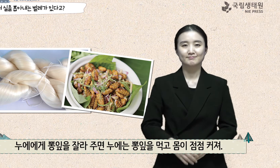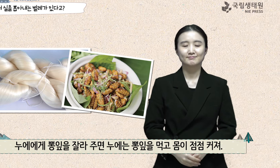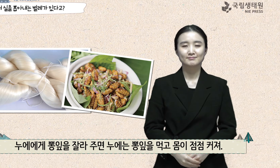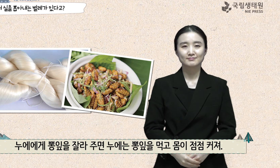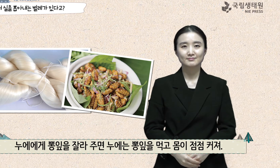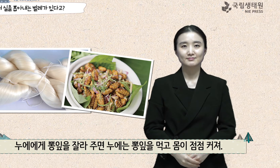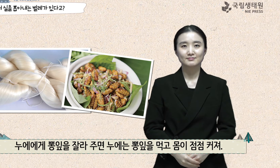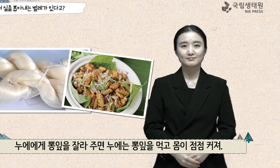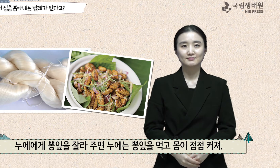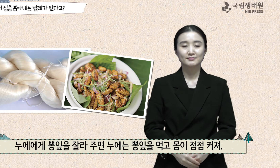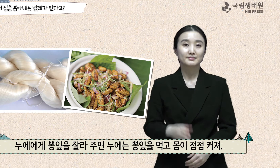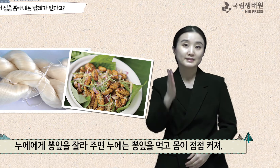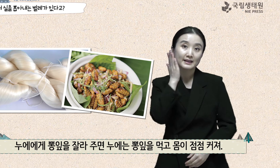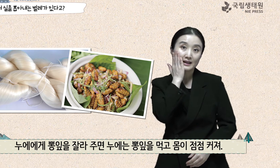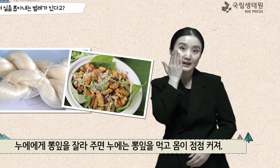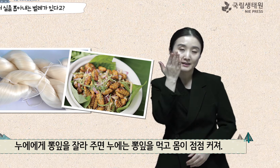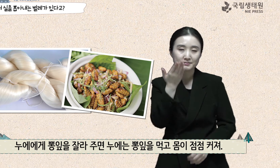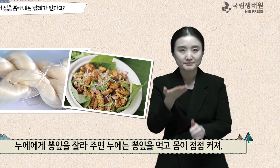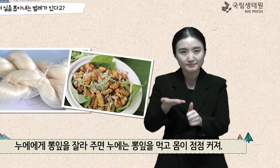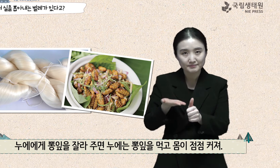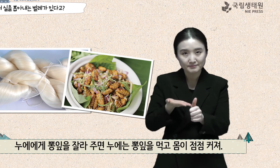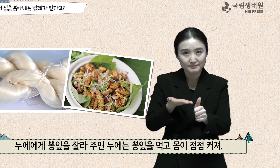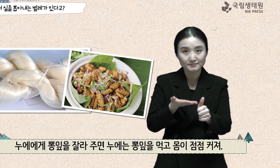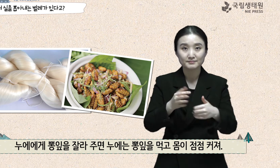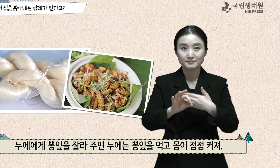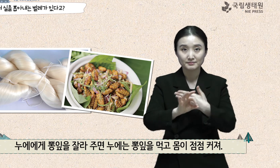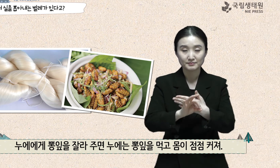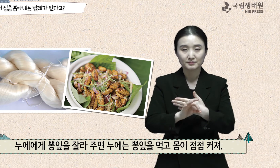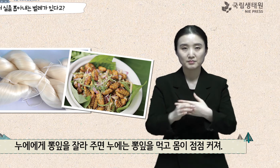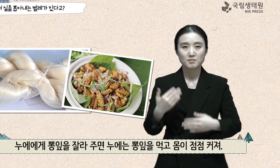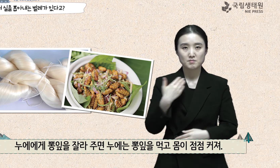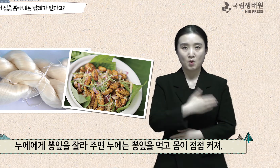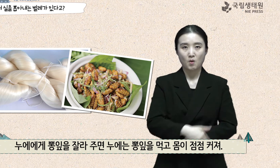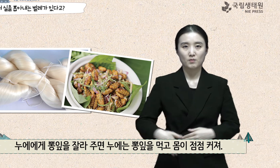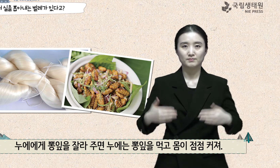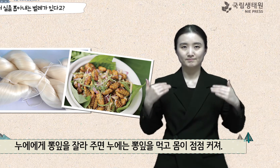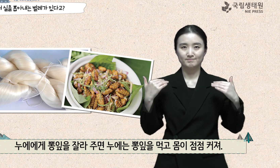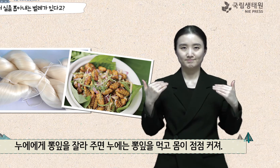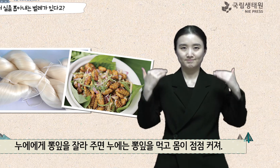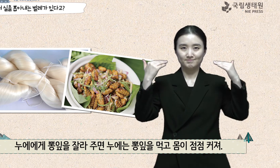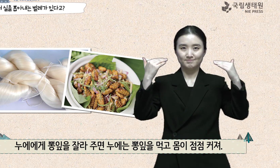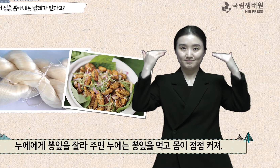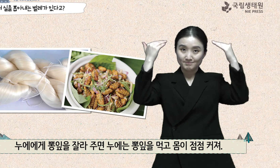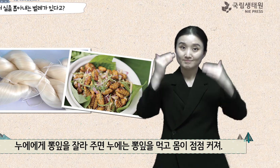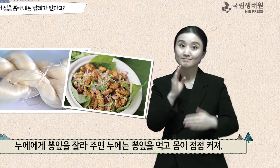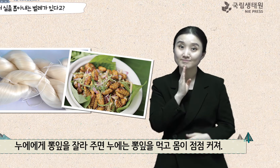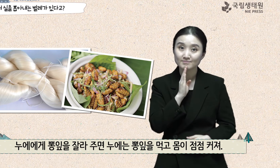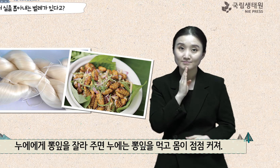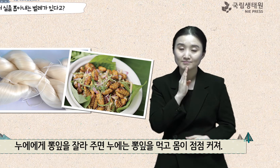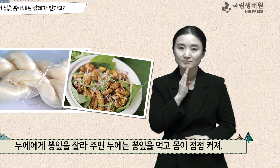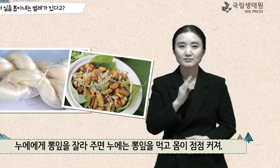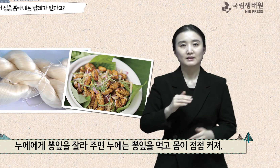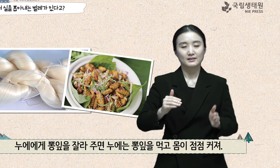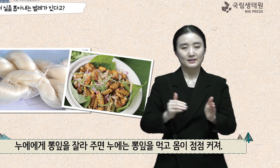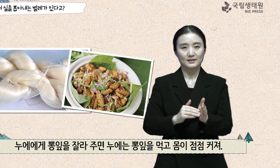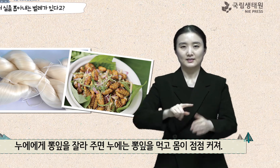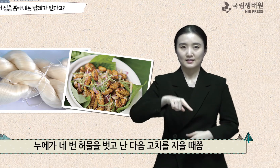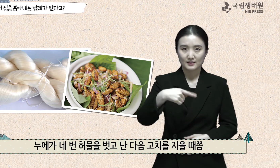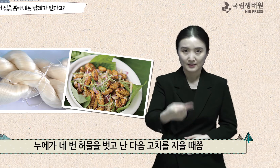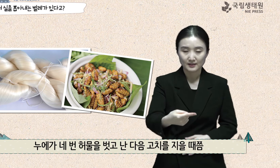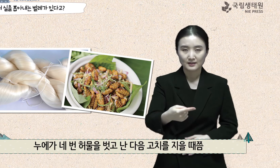누에에게 뽕잎을 잘라주면 누에는 뽕잎을 먹고 몸이 점점 커져